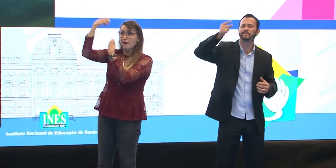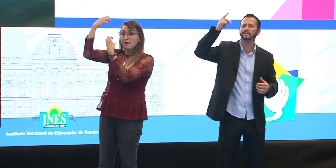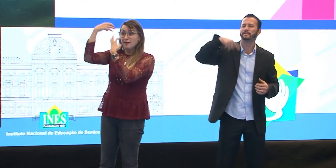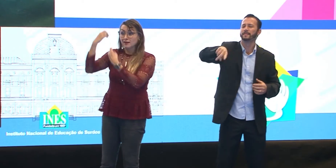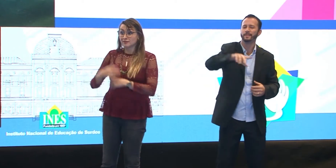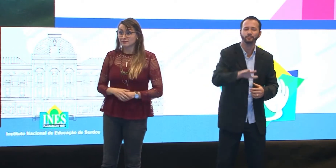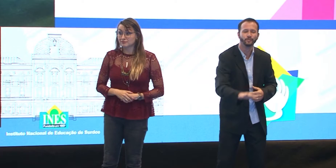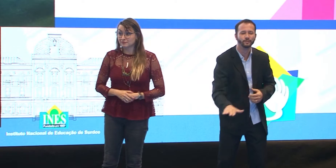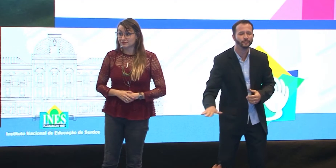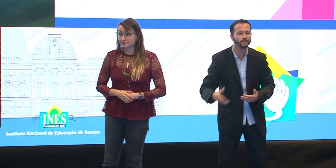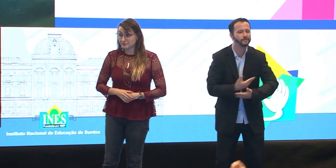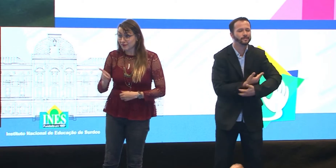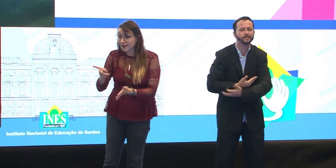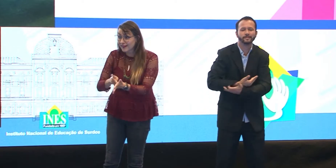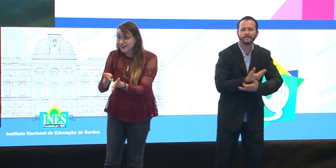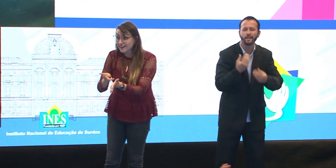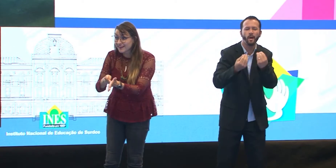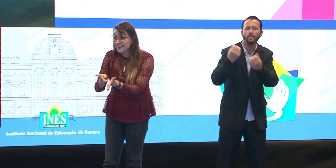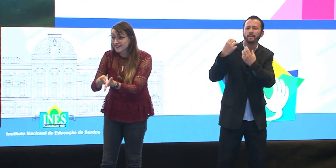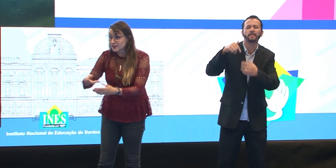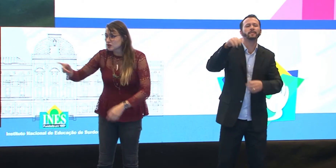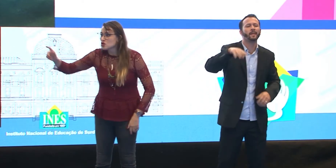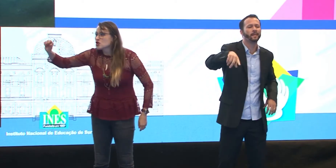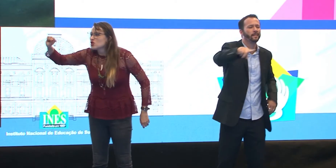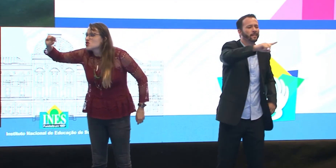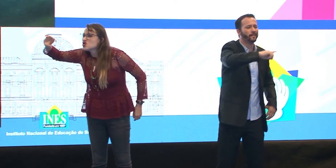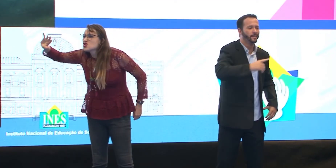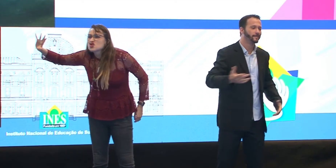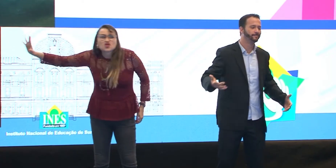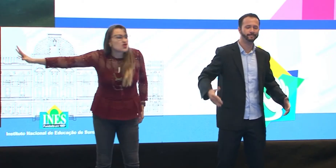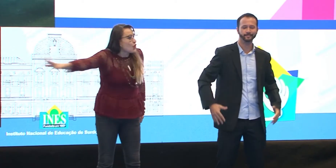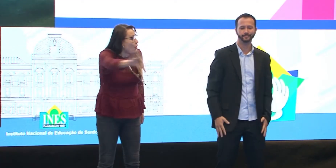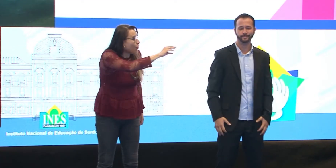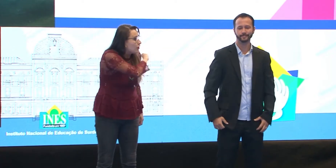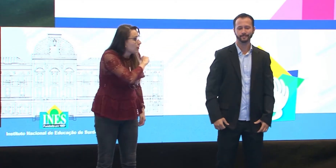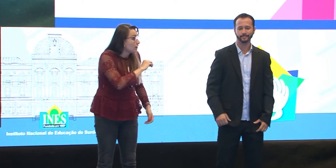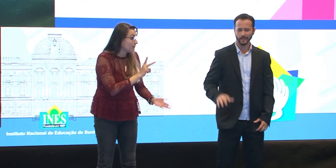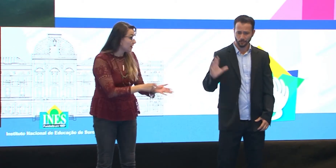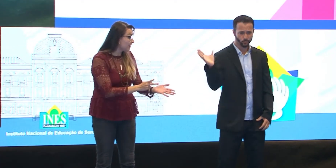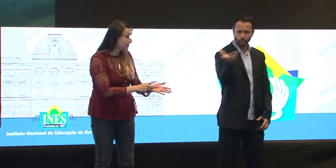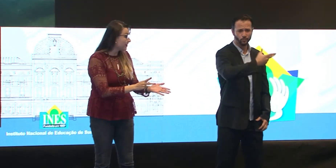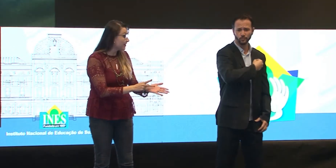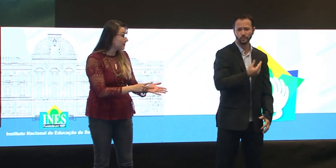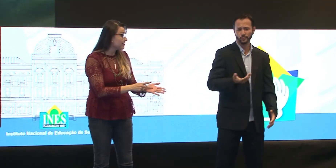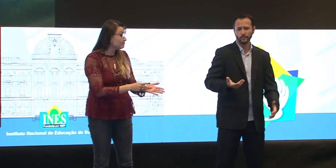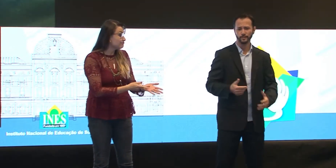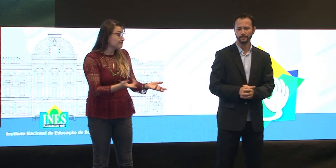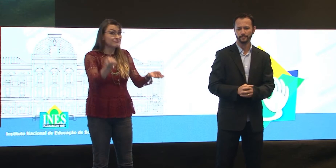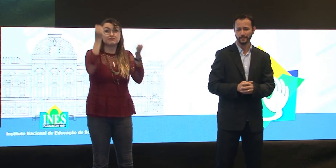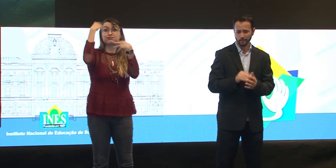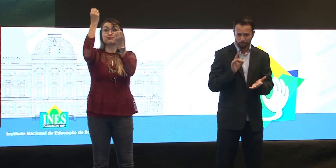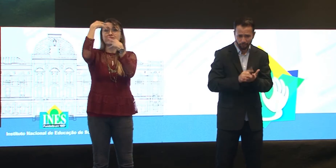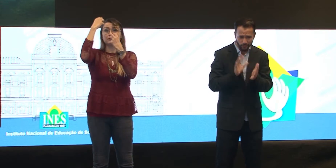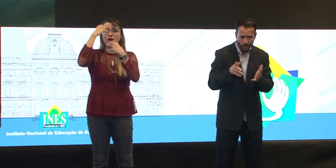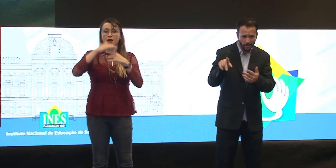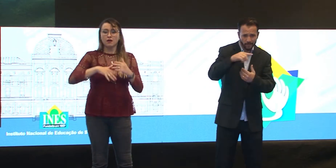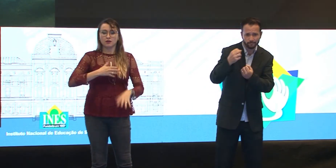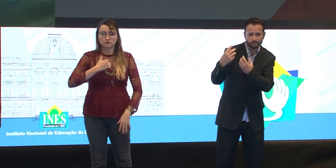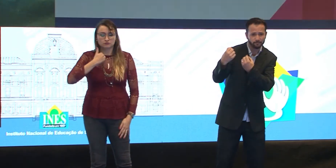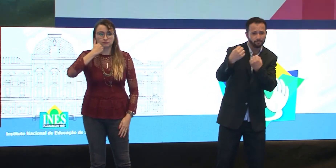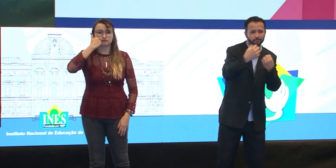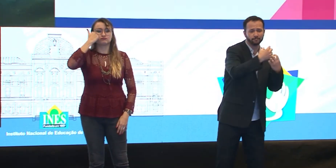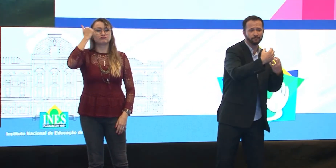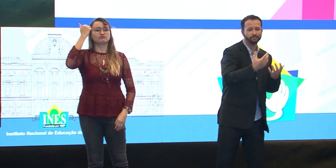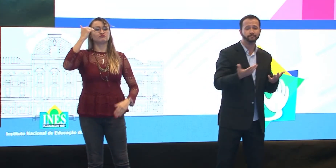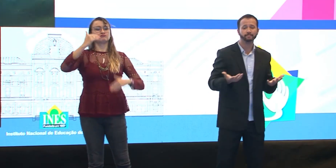A gente sabe que a educação serve para a vida. Todos nós aqui presentes fomos